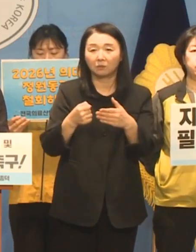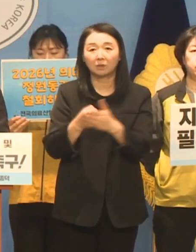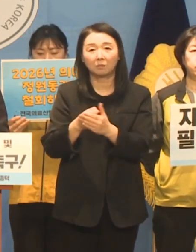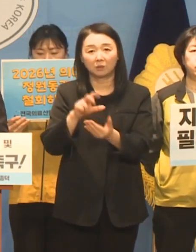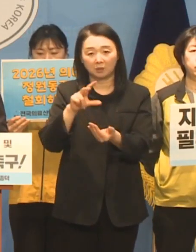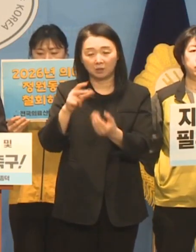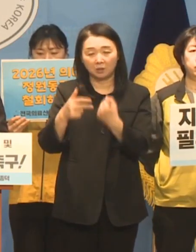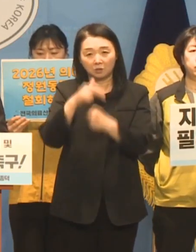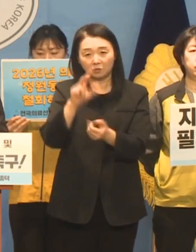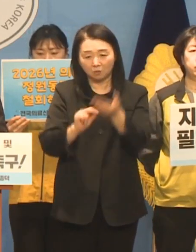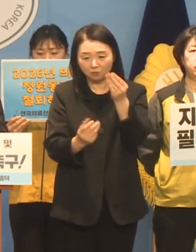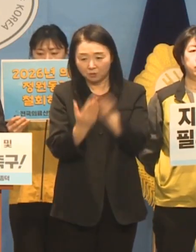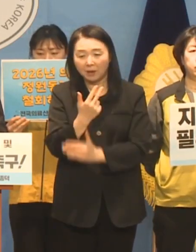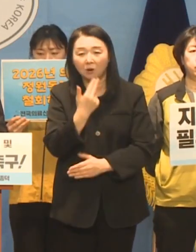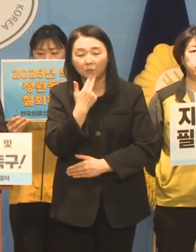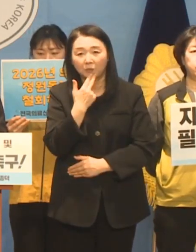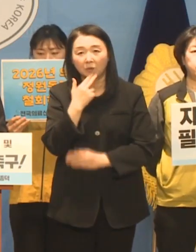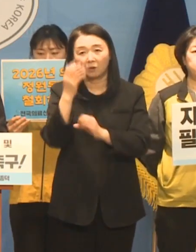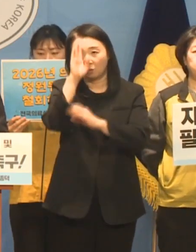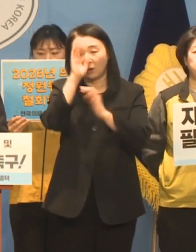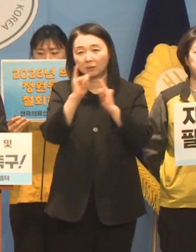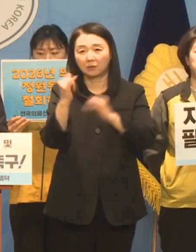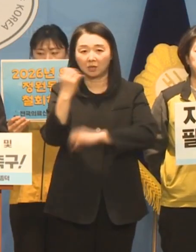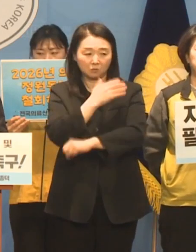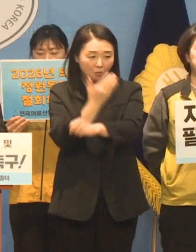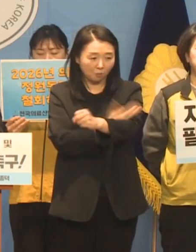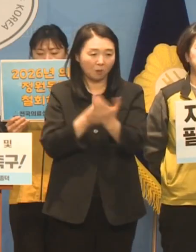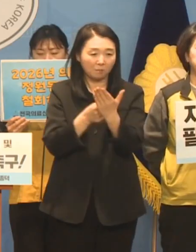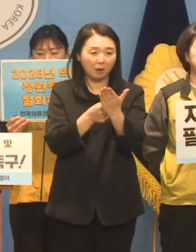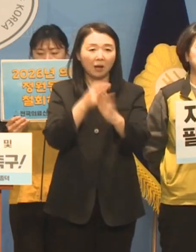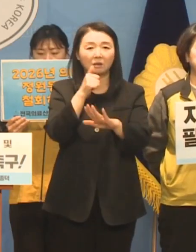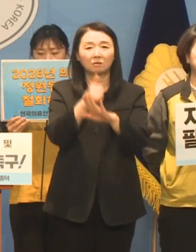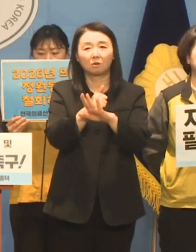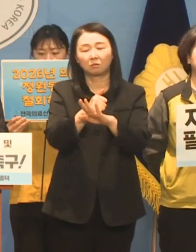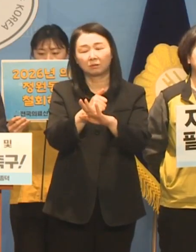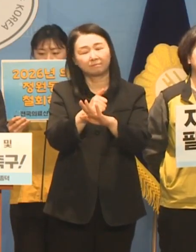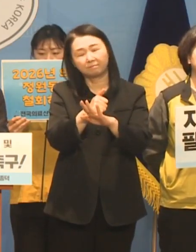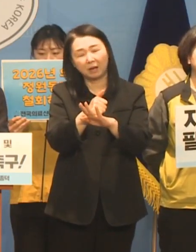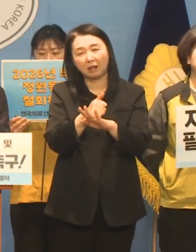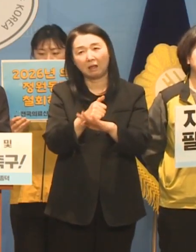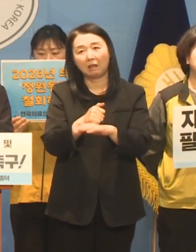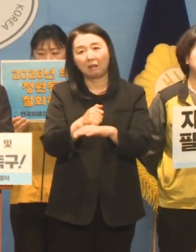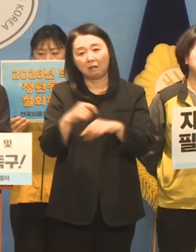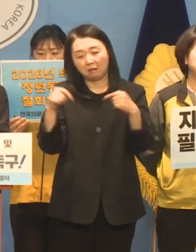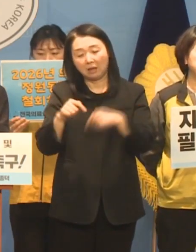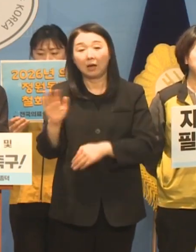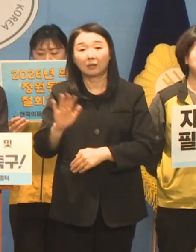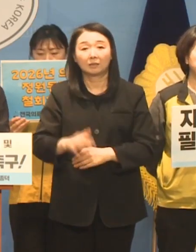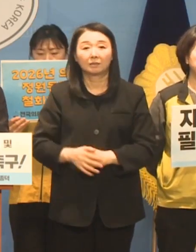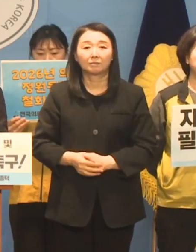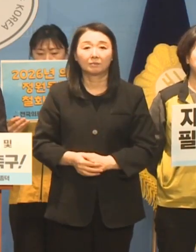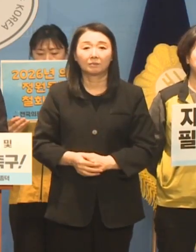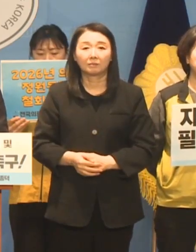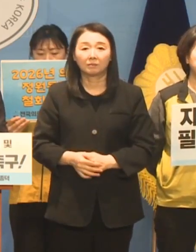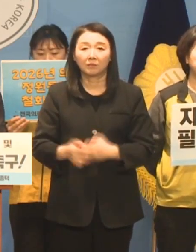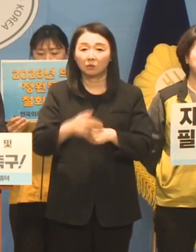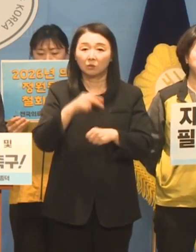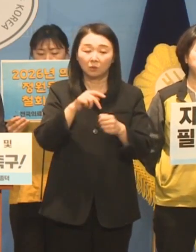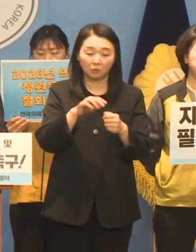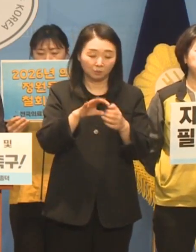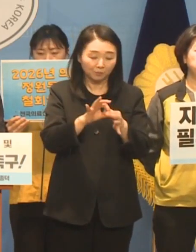발생하지 않도록 하는 환자 기본 법안도 발의되어 있지만 아직 심의가 되지 않고 있습니다. 최근 의료계에서 계속 요구하고